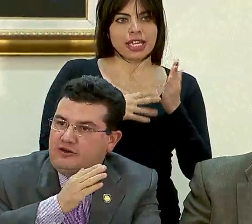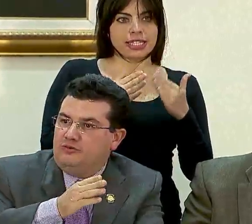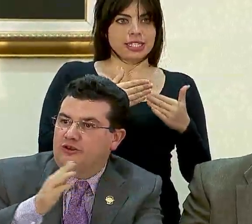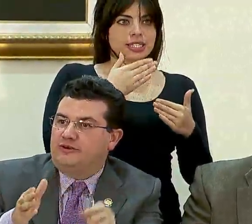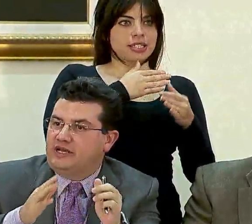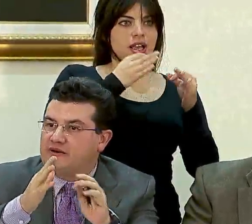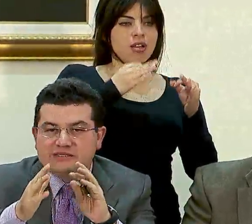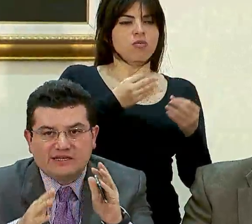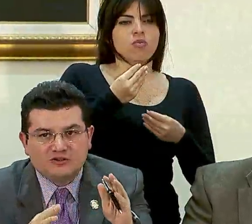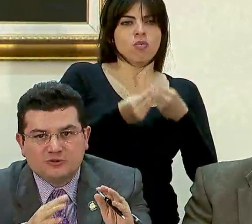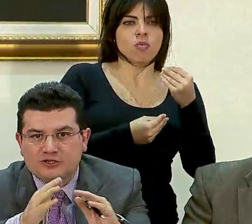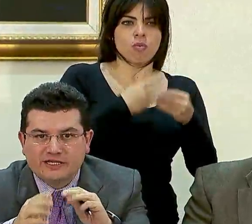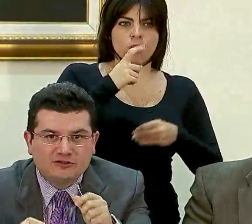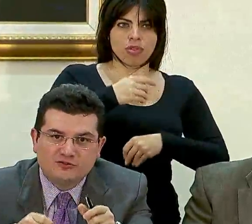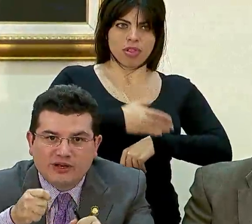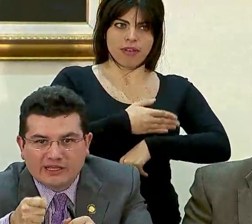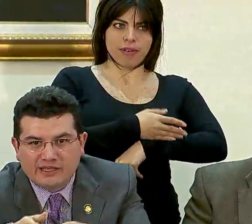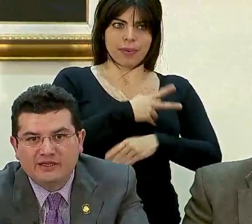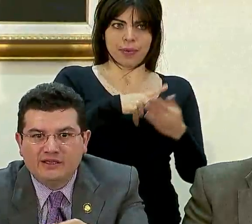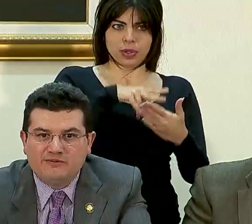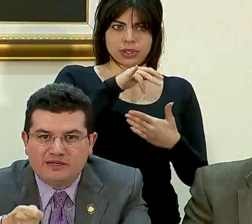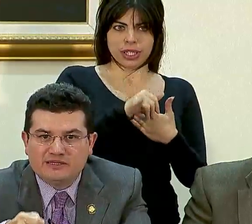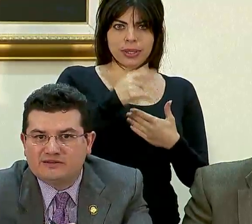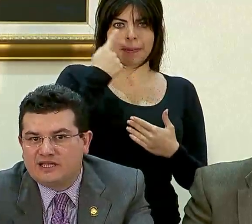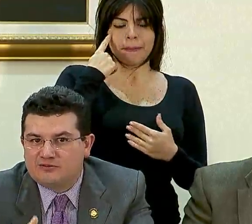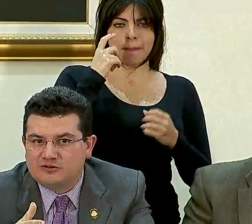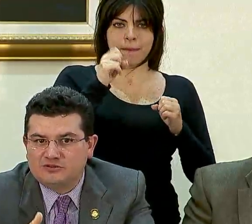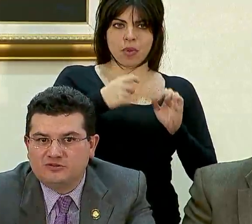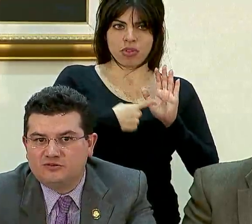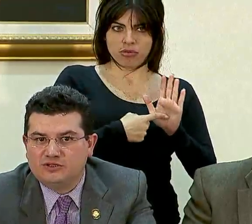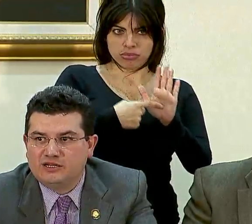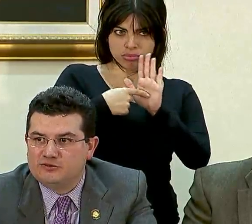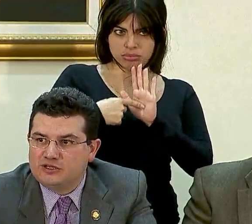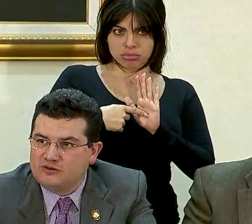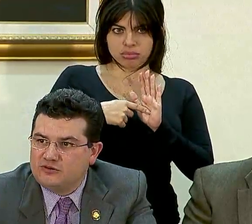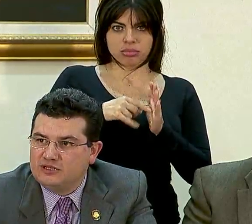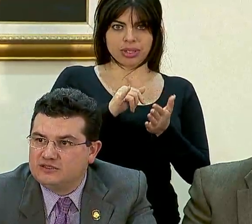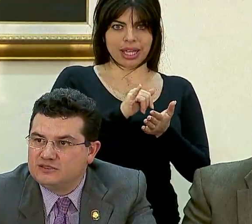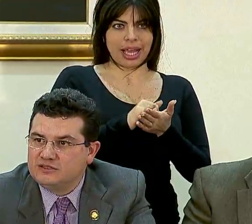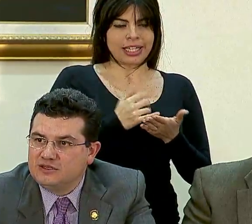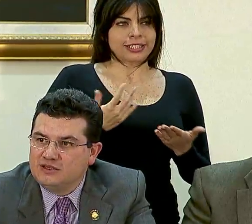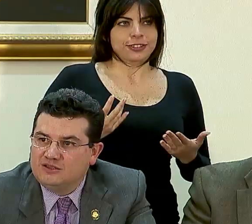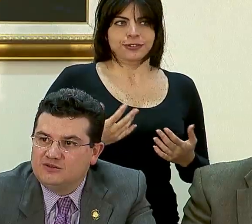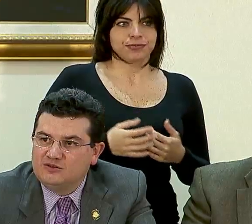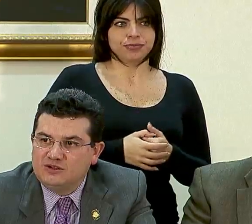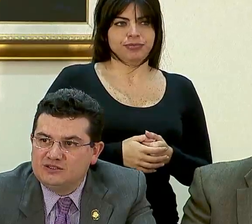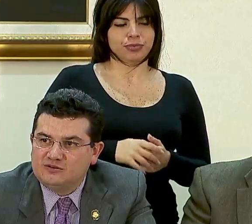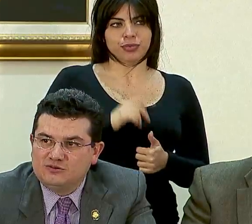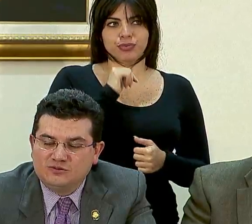predeterminado de cómo deben avanzar los proyectos para que presentemos. Esto, digamos que